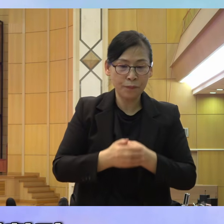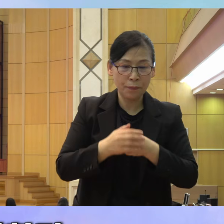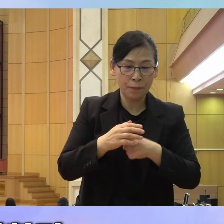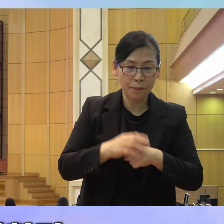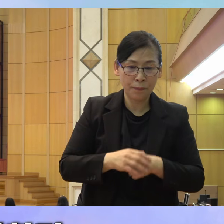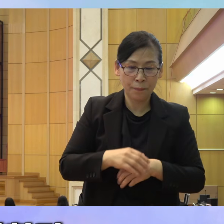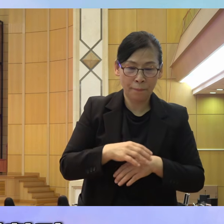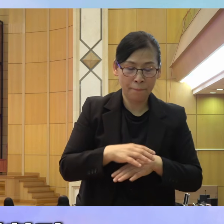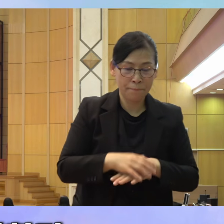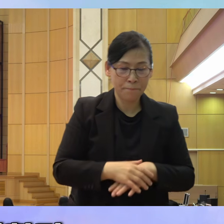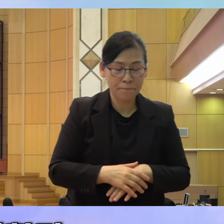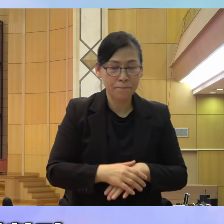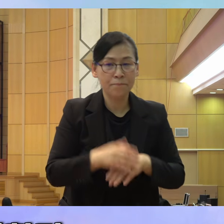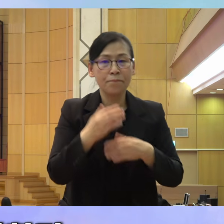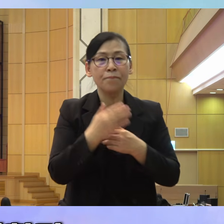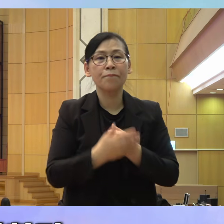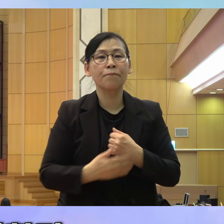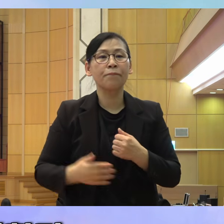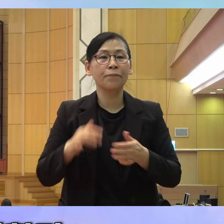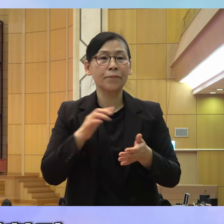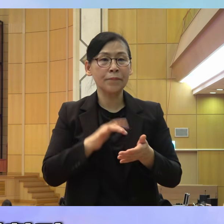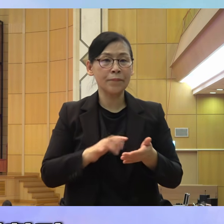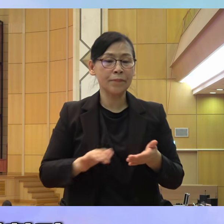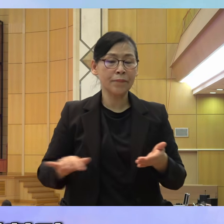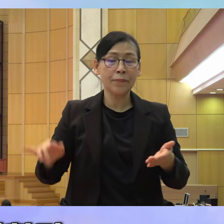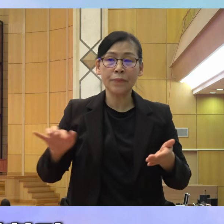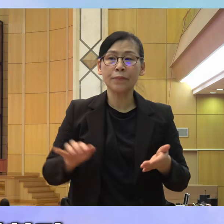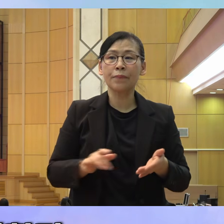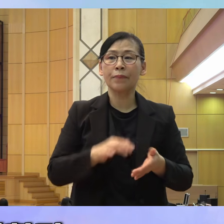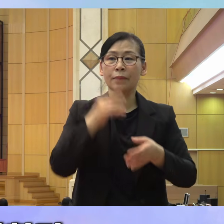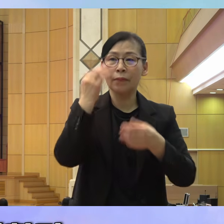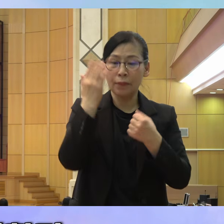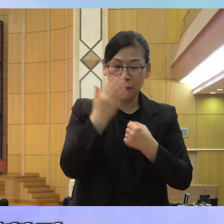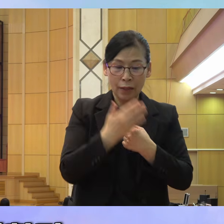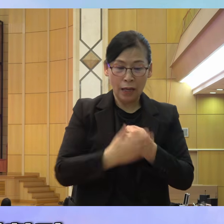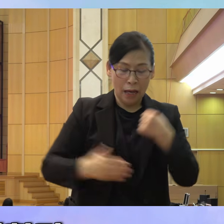처음부터 찬양하시겠습니다. 은혜 아니면,